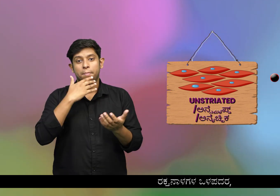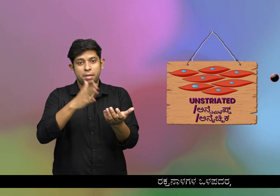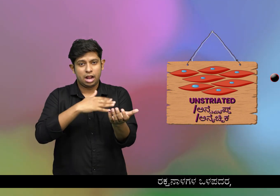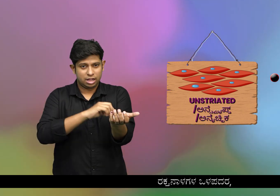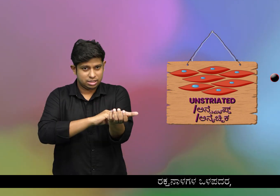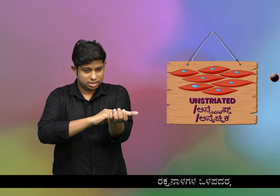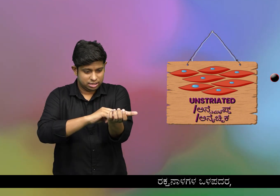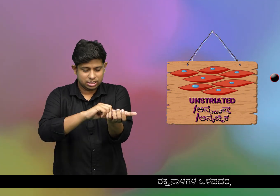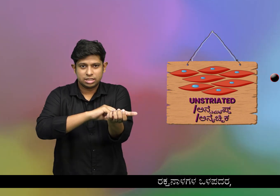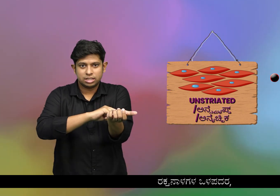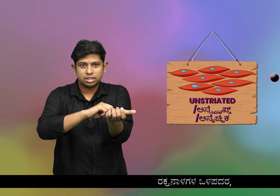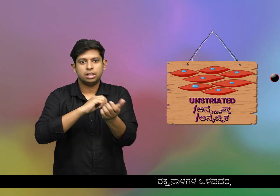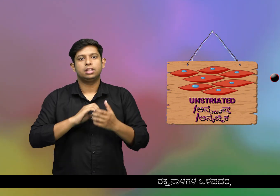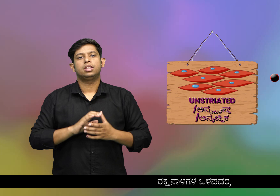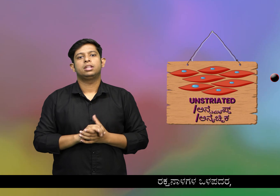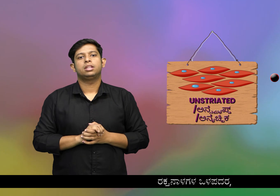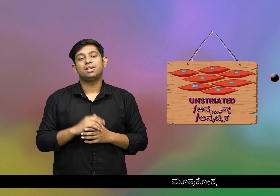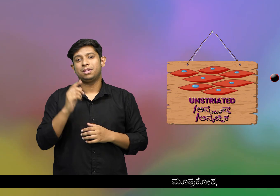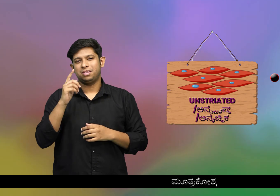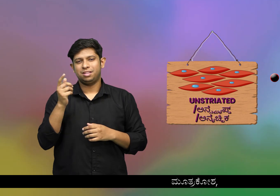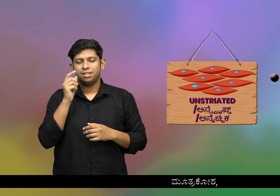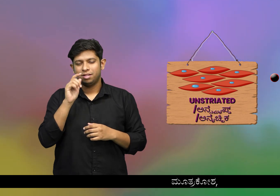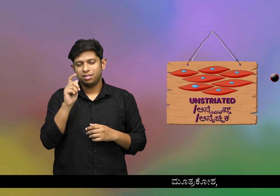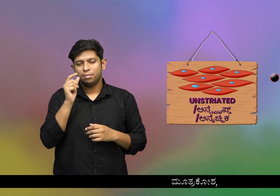ರಕ್ತನಾಳಗಳ ಒಳಪದರ, ಮೂತ್ರಕೋಶ